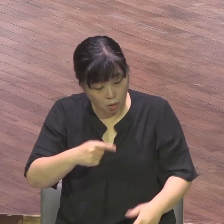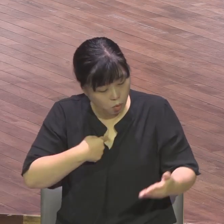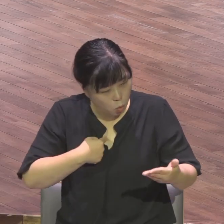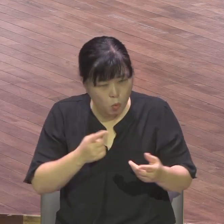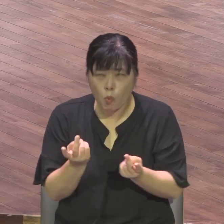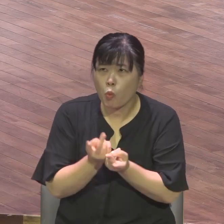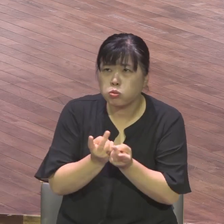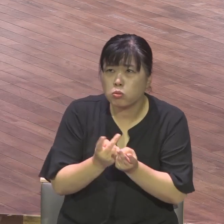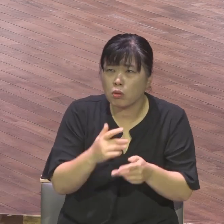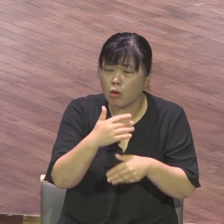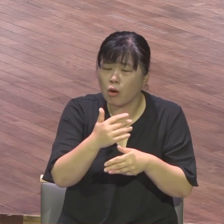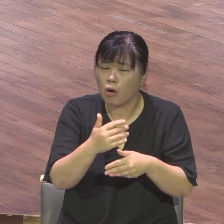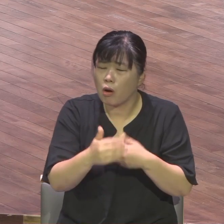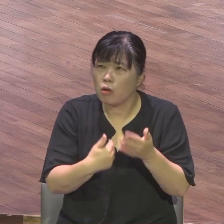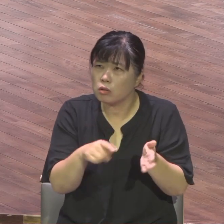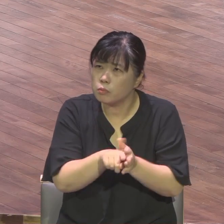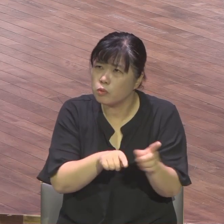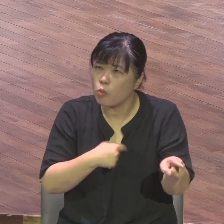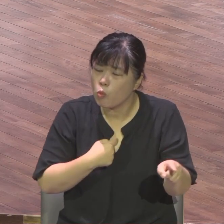이 고넬료가